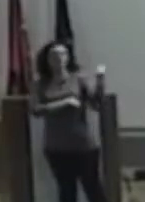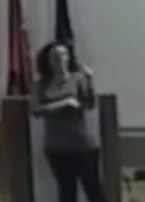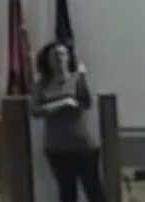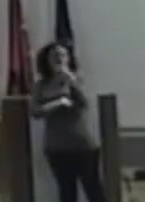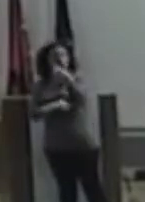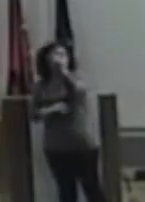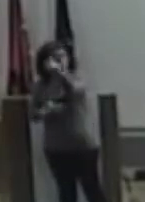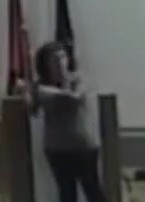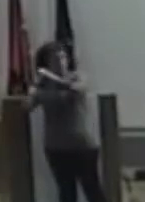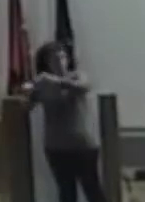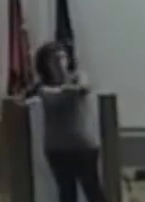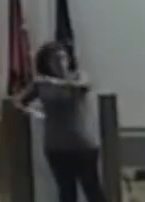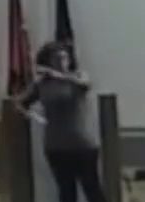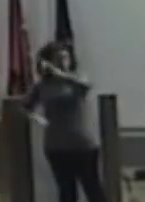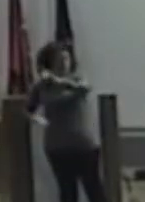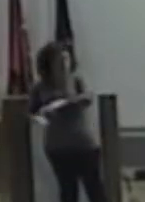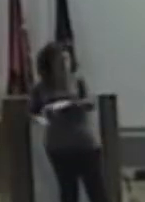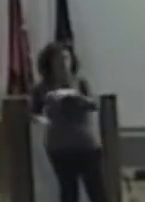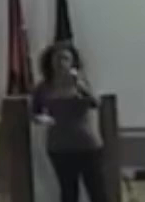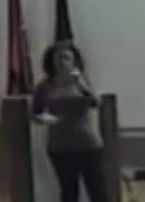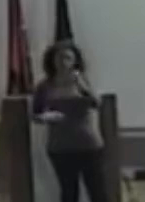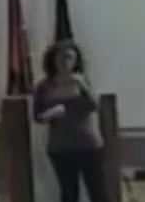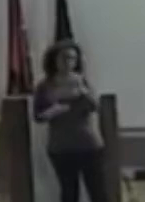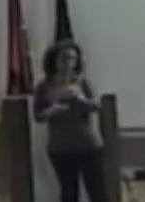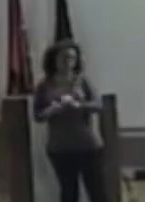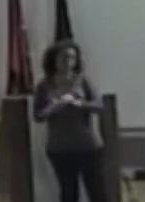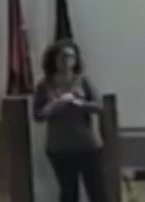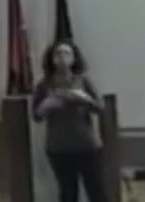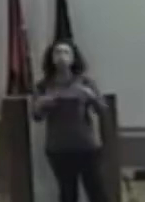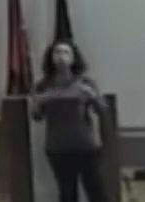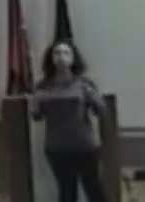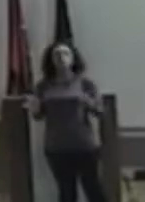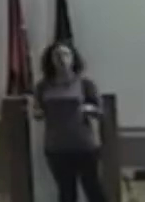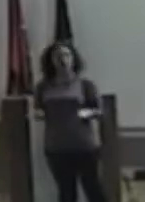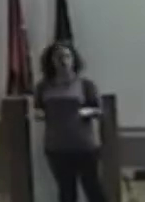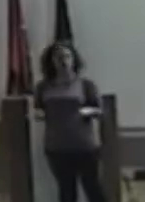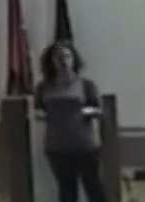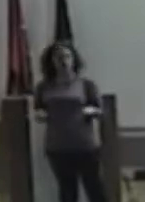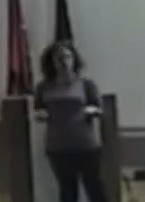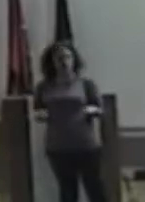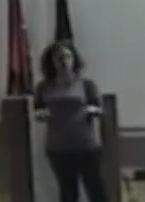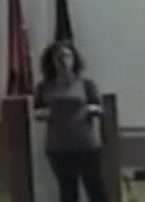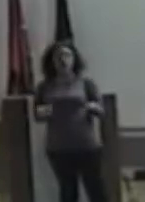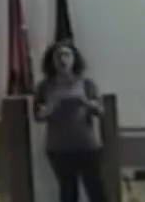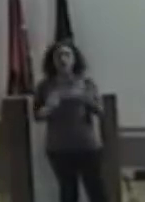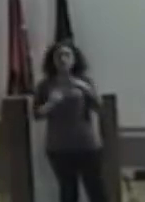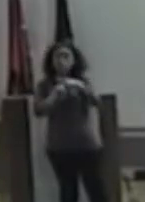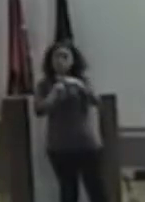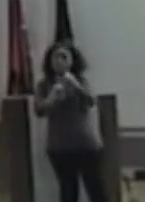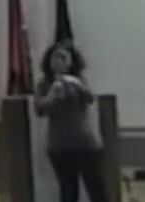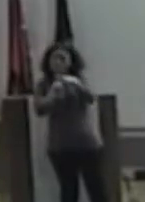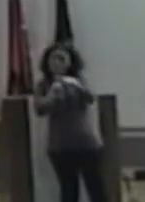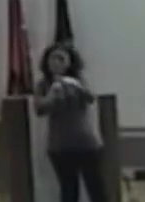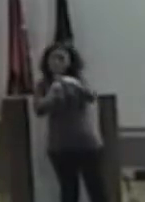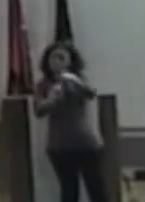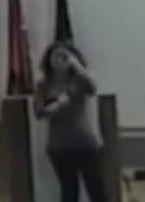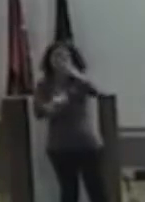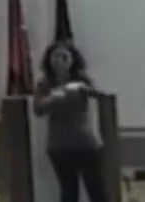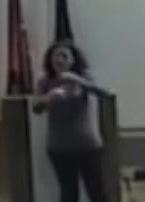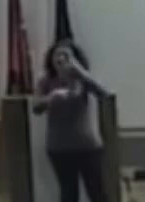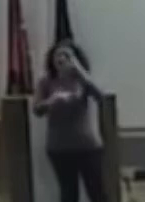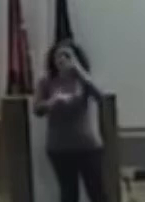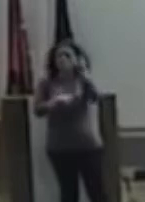en la edad adulta se ve mucho, sería la hiperglucemia a partir de las 3-4 de la